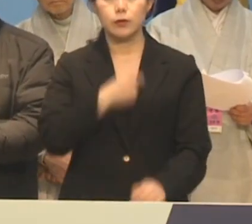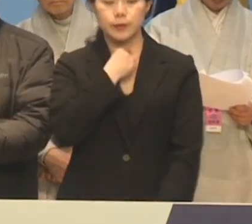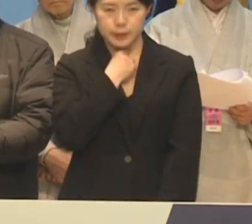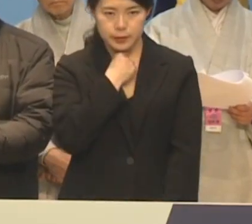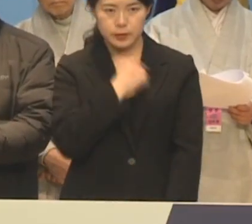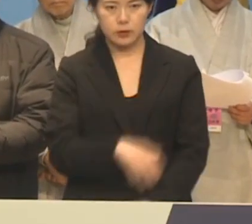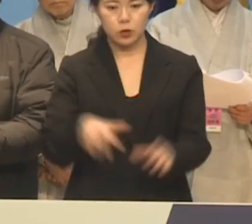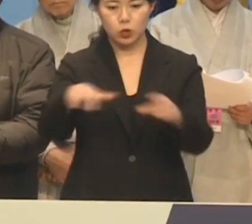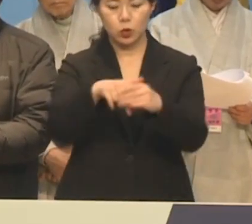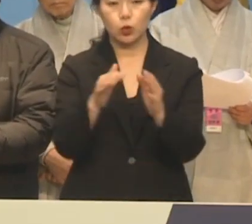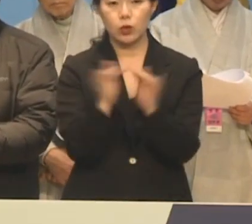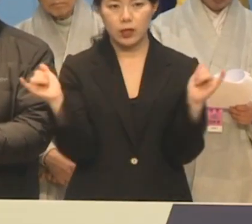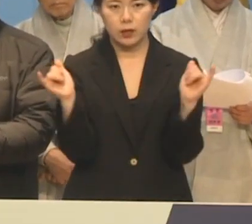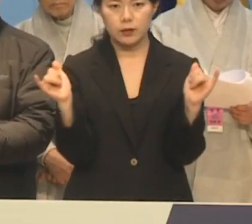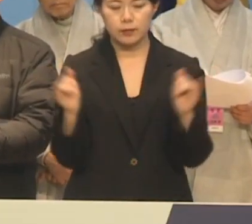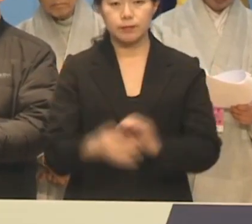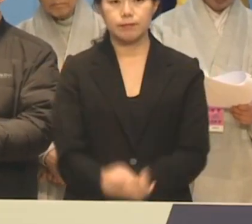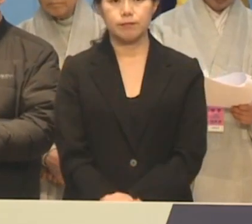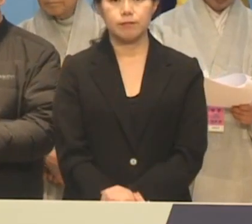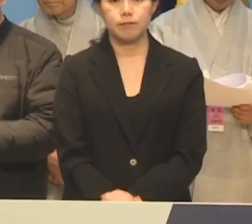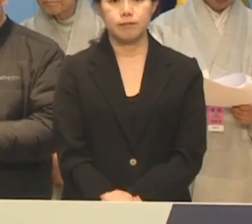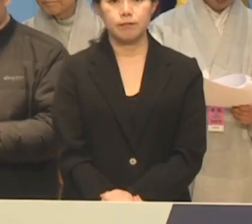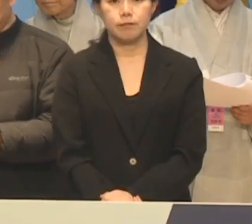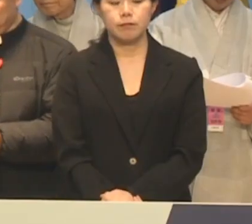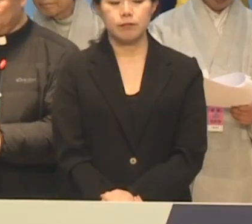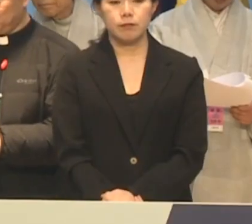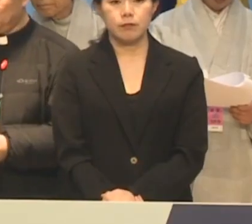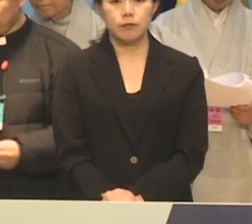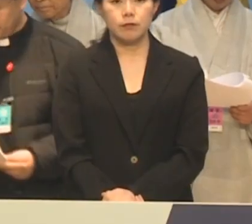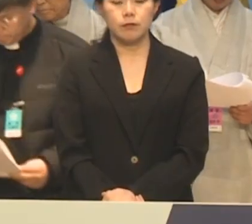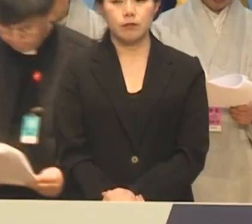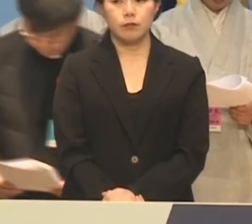회복하라는 종교인 일동.